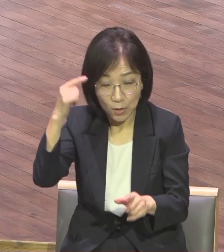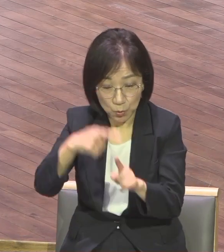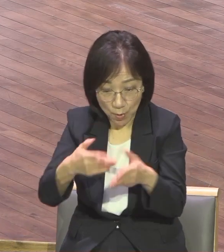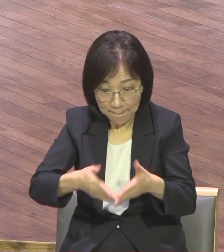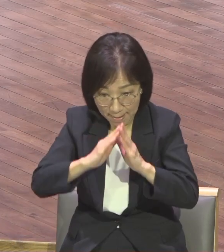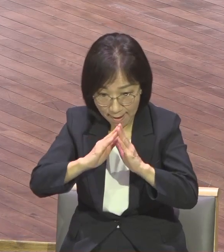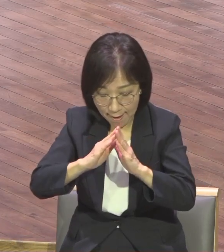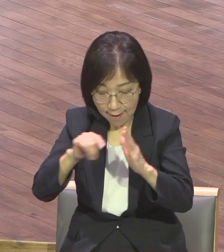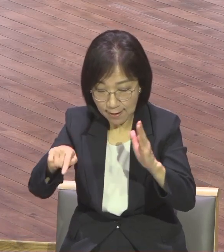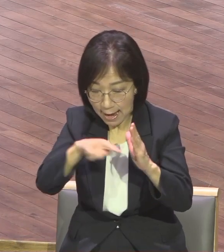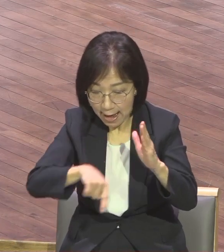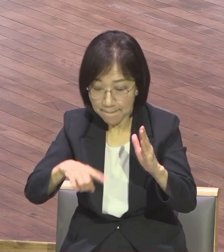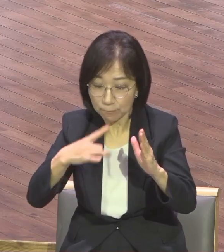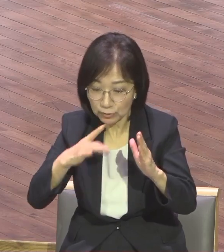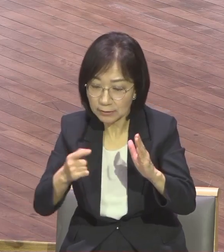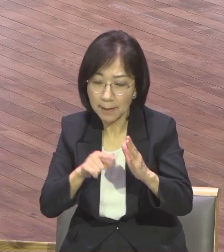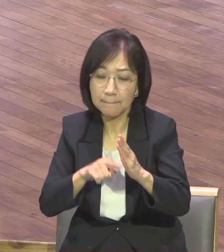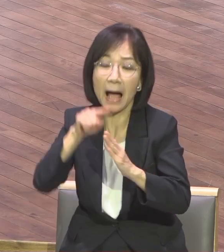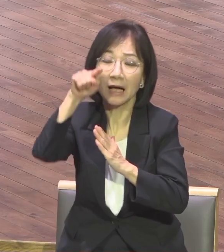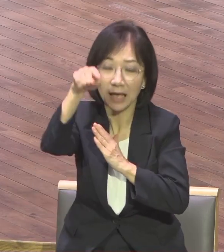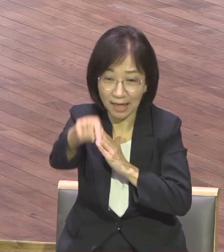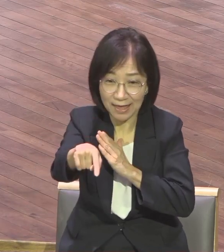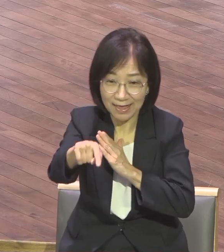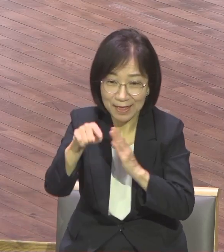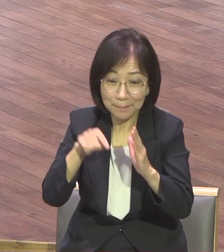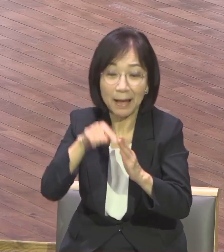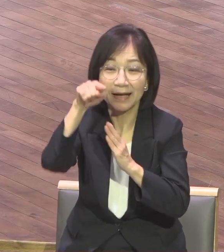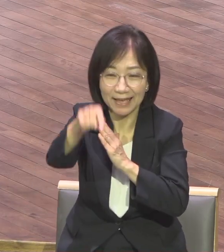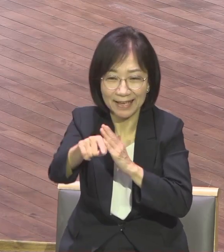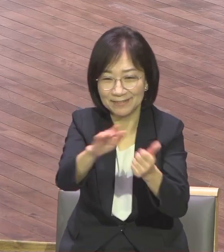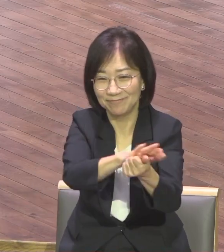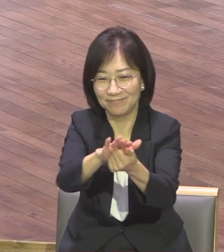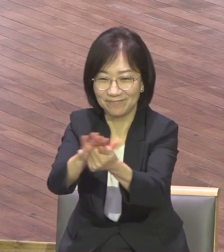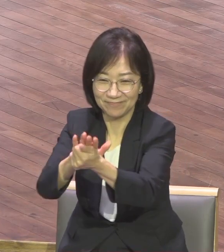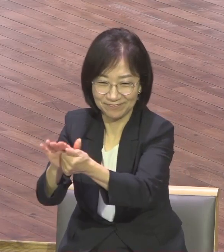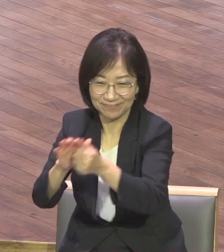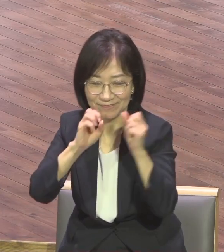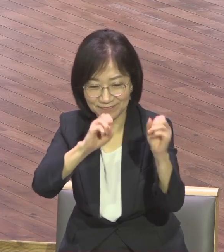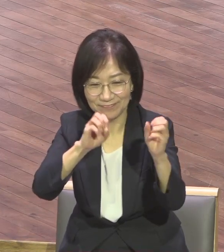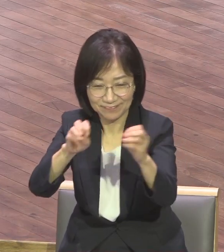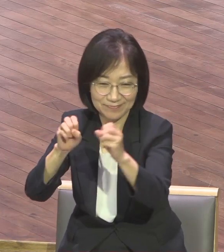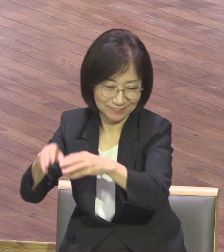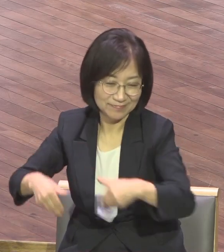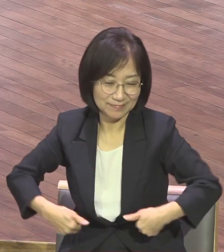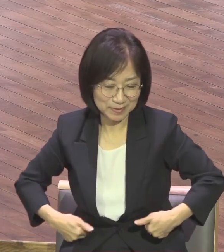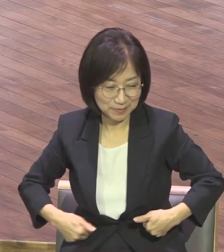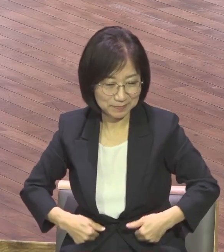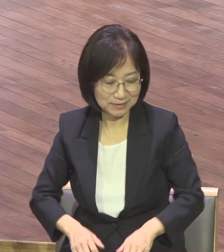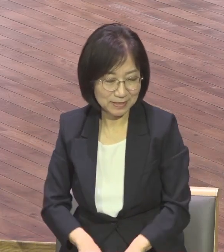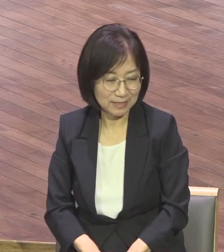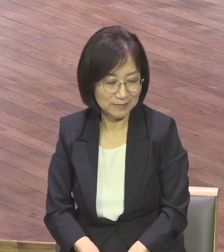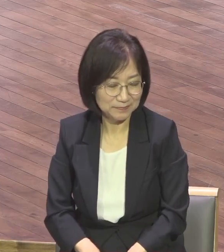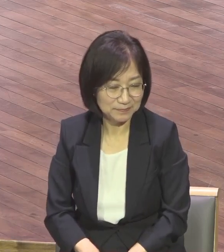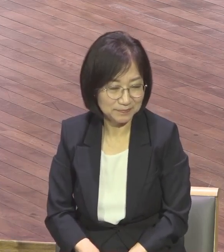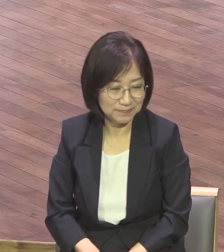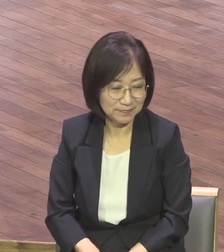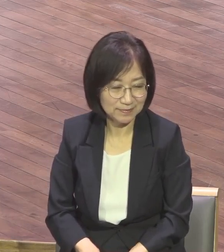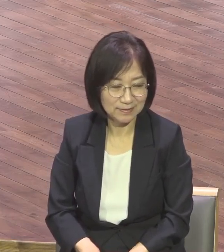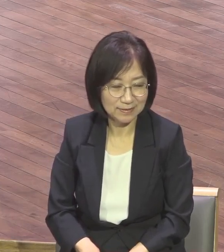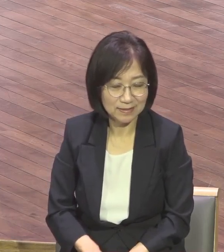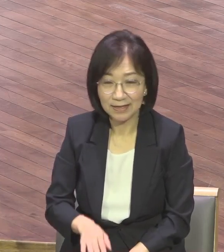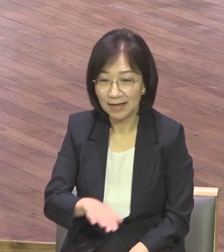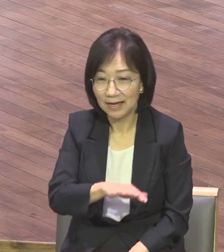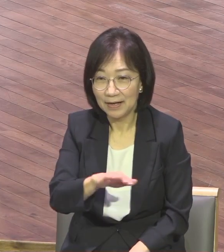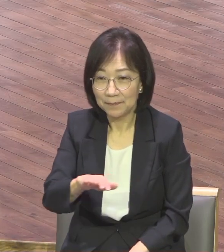이 섬겨요 섬겨. 외부를 섬겨야 돼. 내부는 안 해도 돼. 내부끼리 놀면 망한다 하잖아요. 우리는 본당 건당이